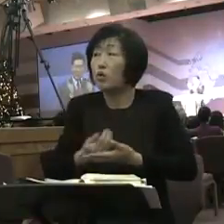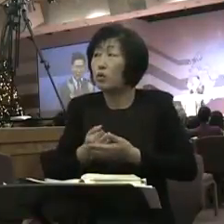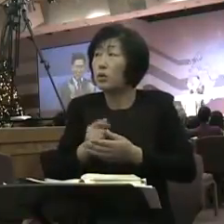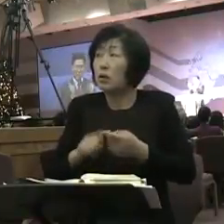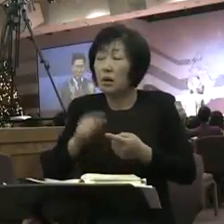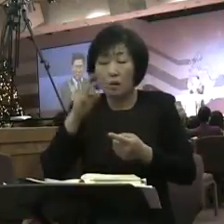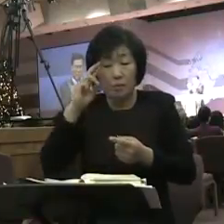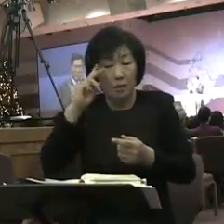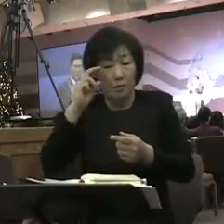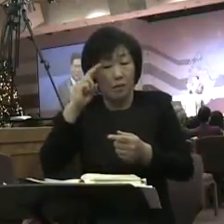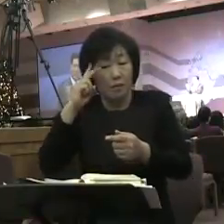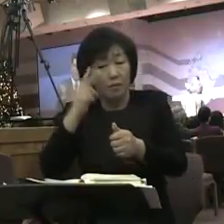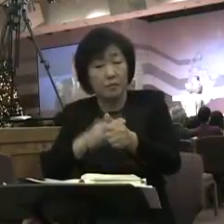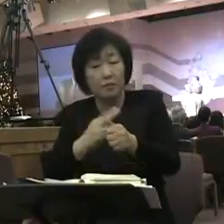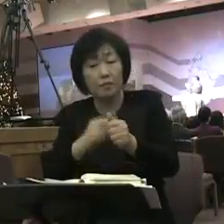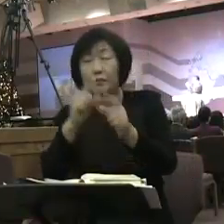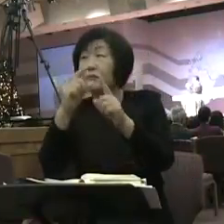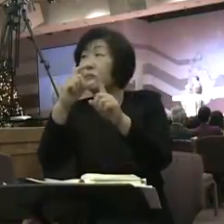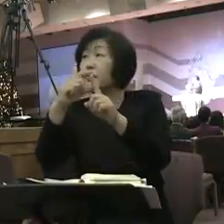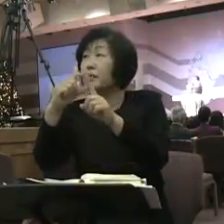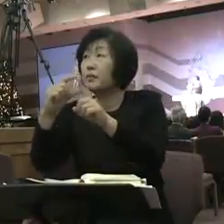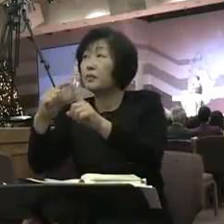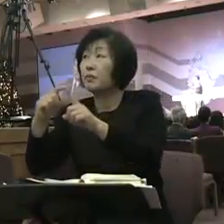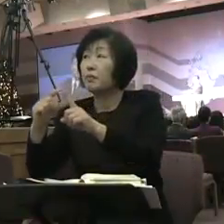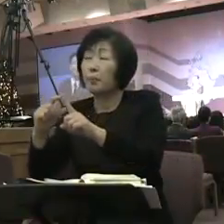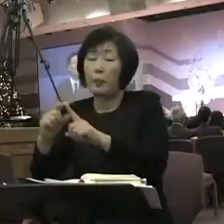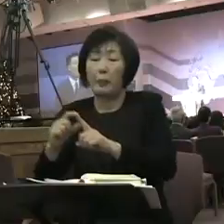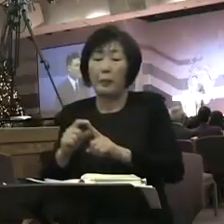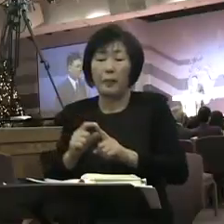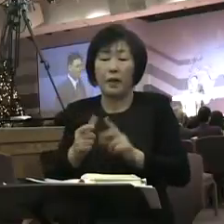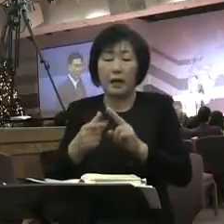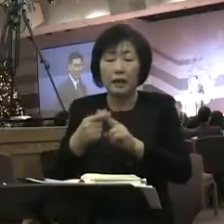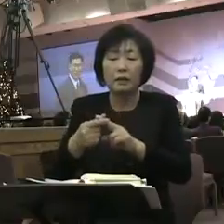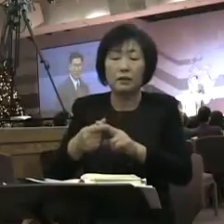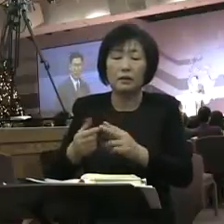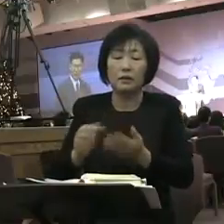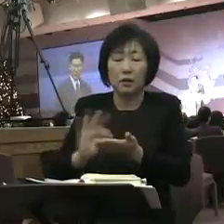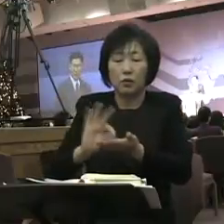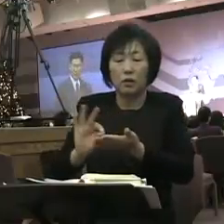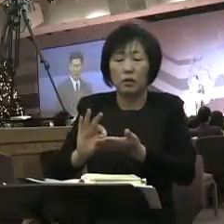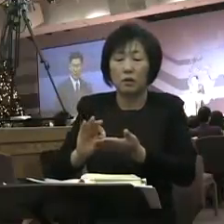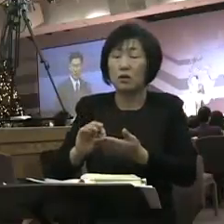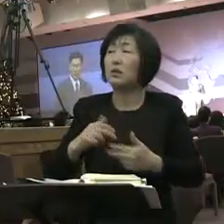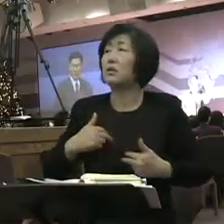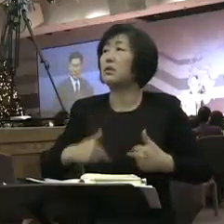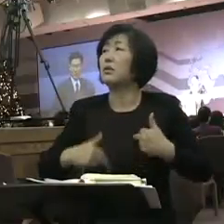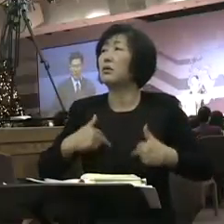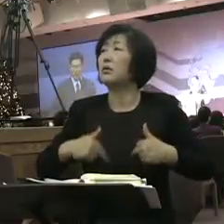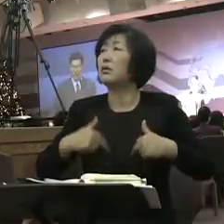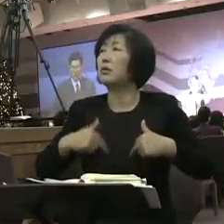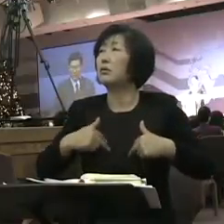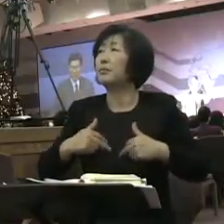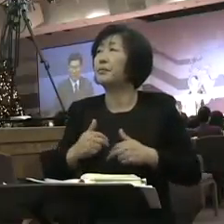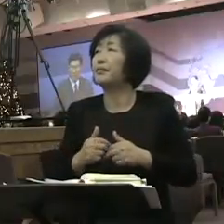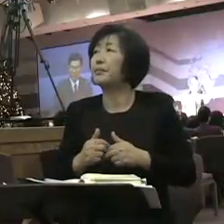단어, 상반된 개념의 단어를 같이 이렇게 사용하기를 즐겨 했습니다. 왜요?